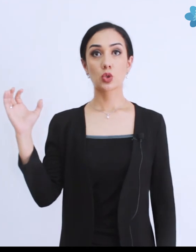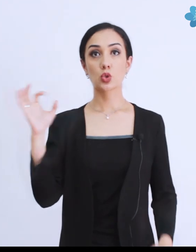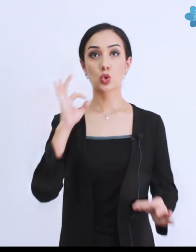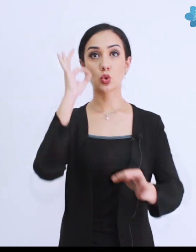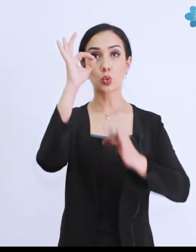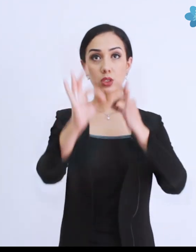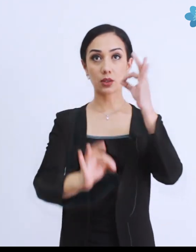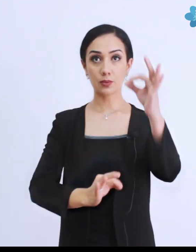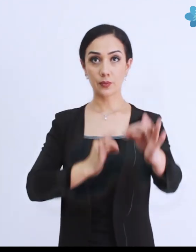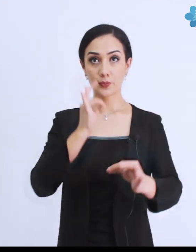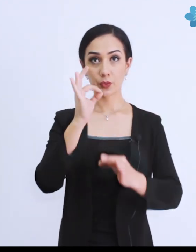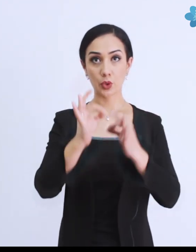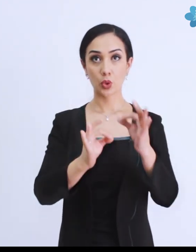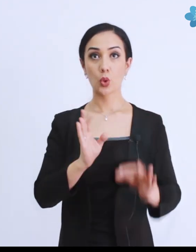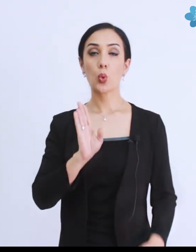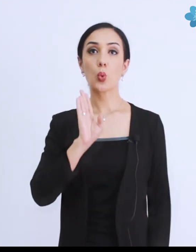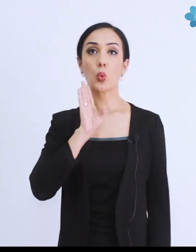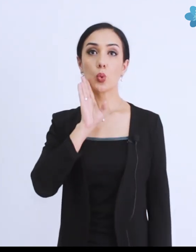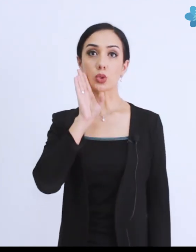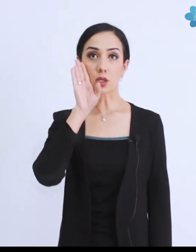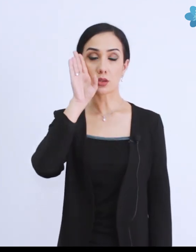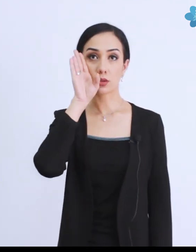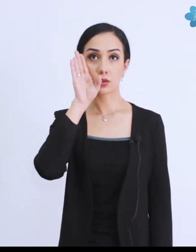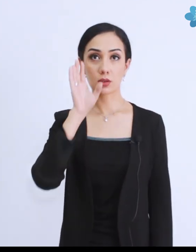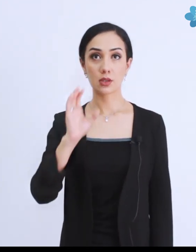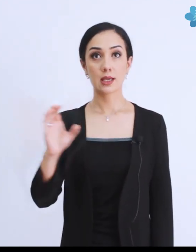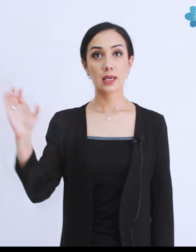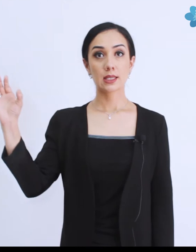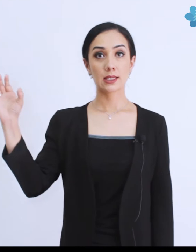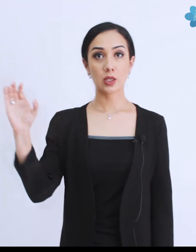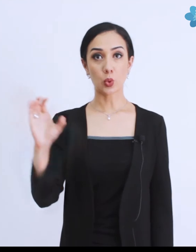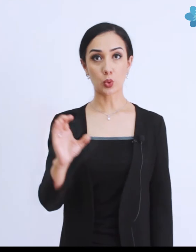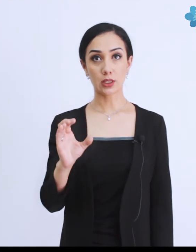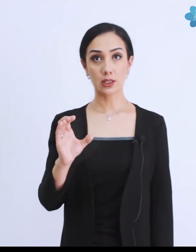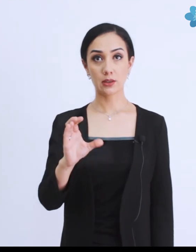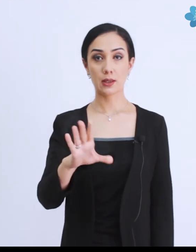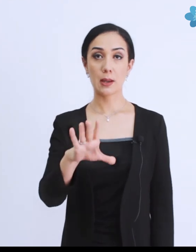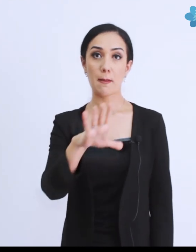сути утра секунда была